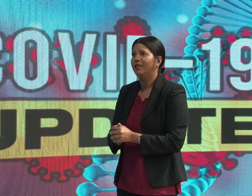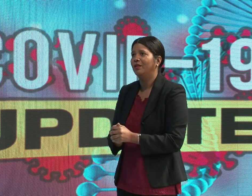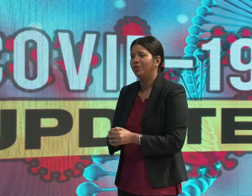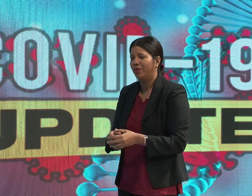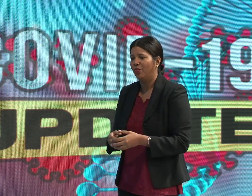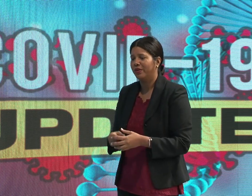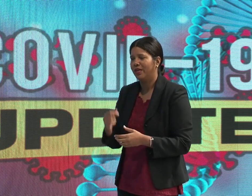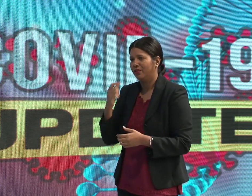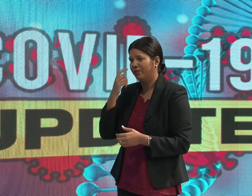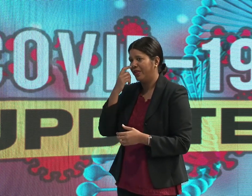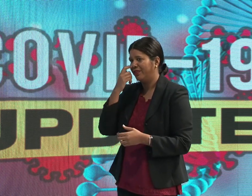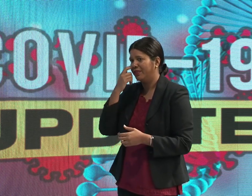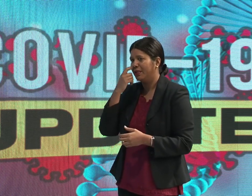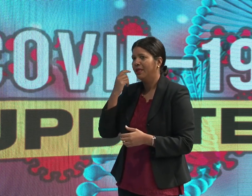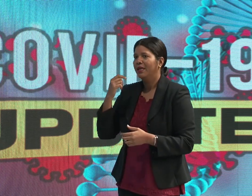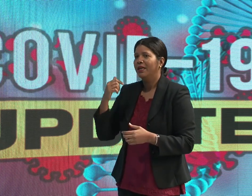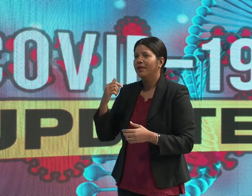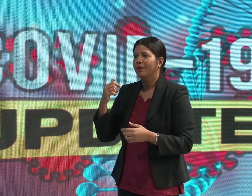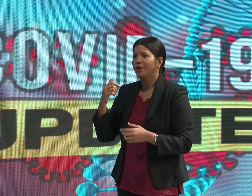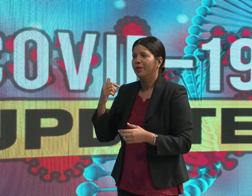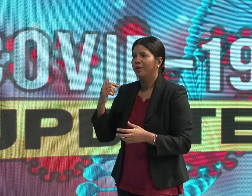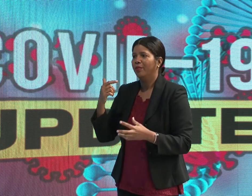de afdeling. We zijn overgegaan tot 50.